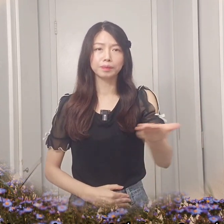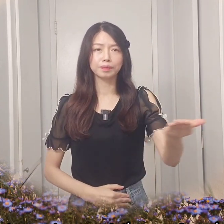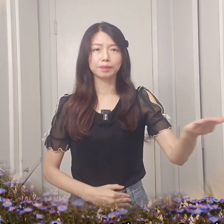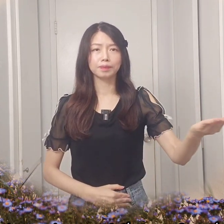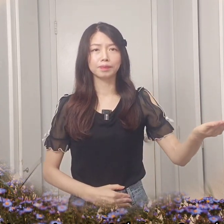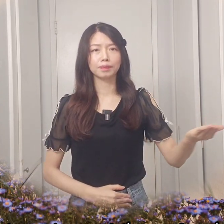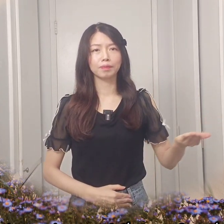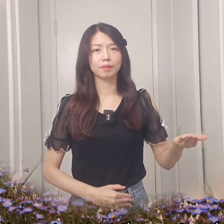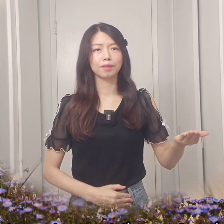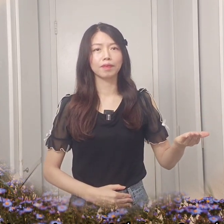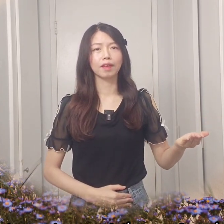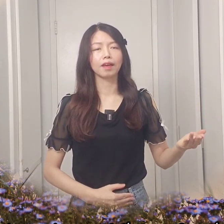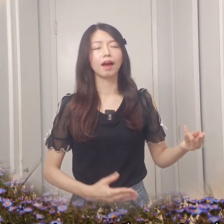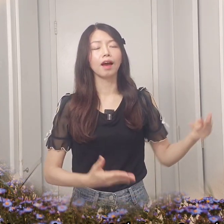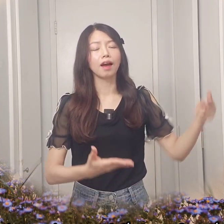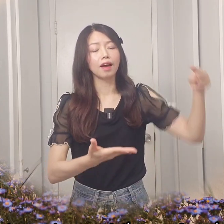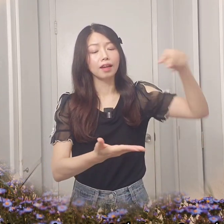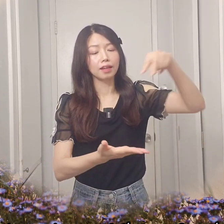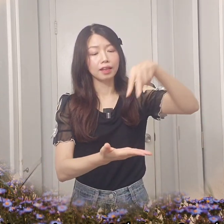교회여